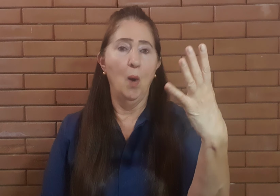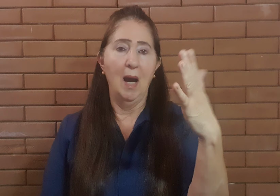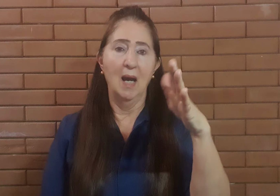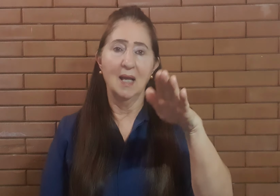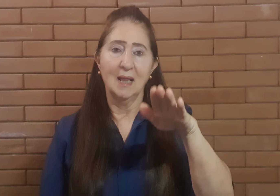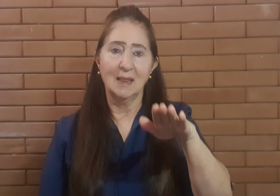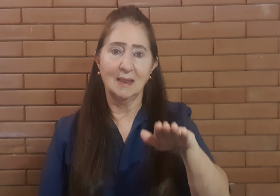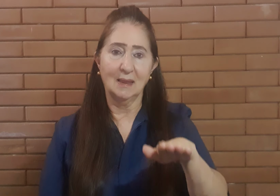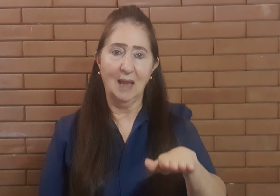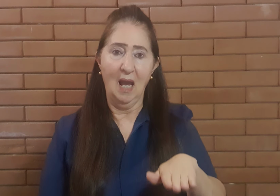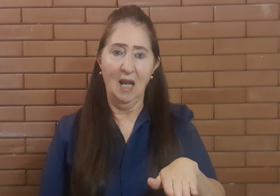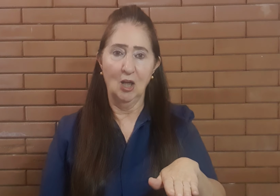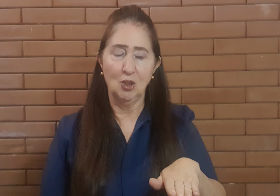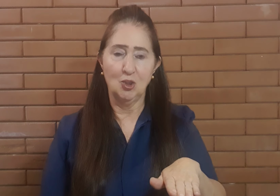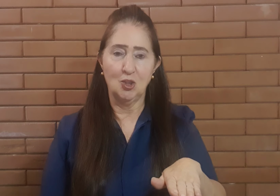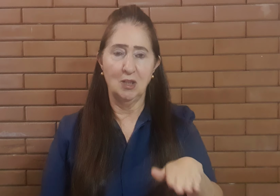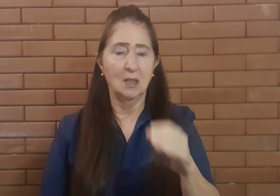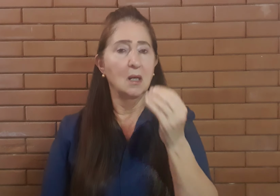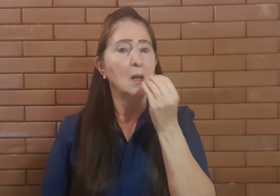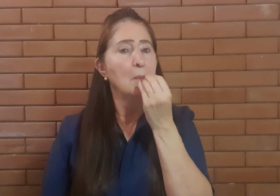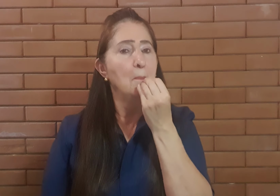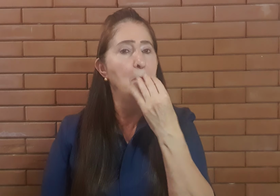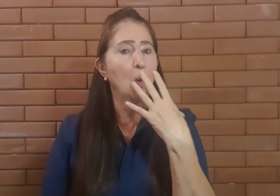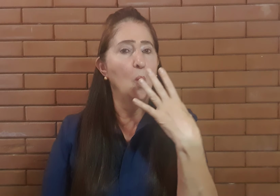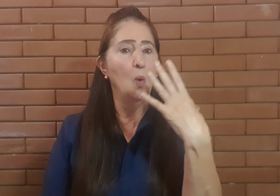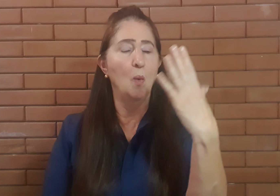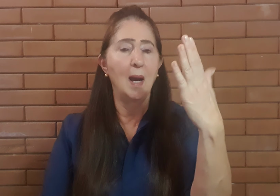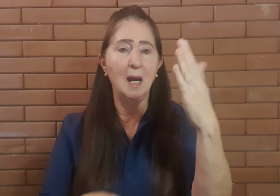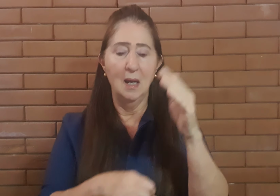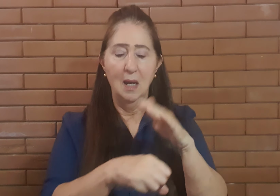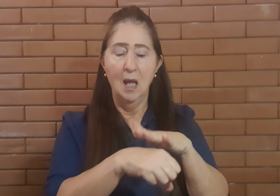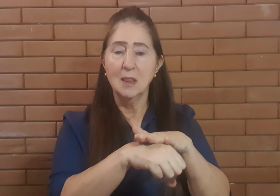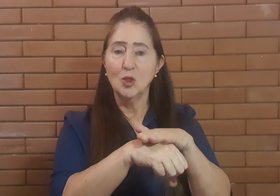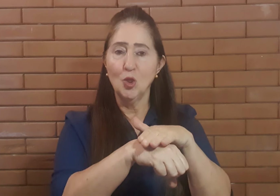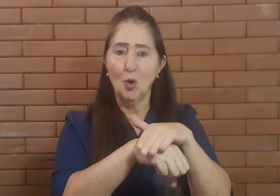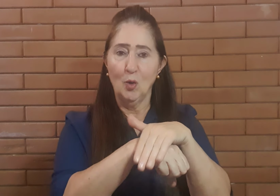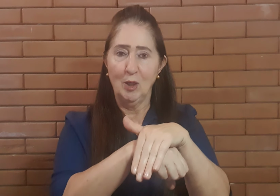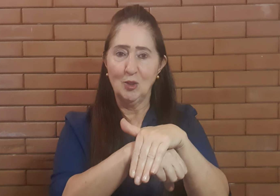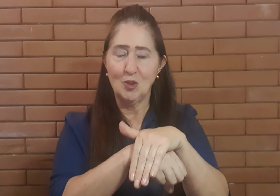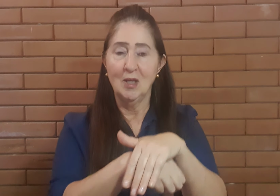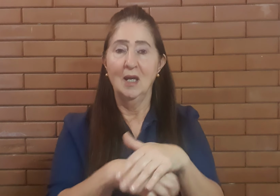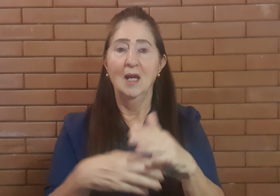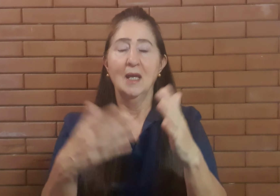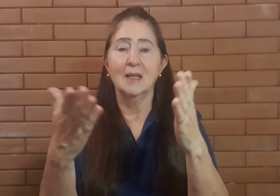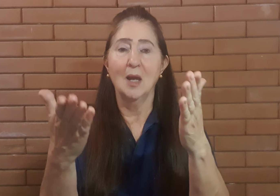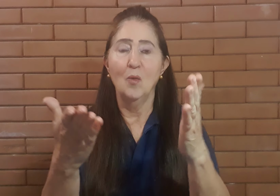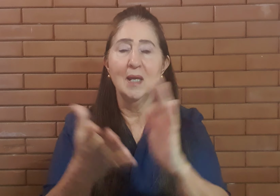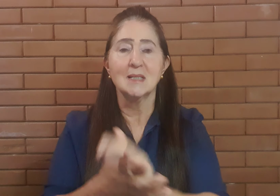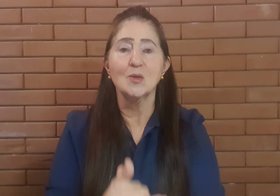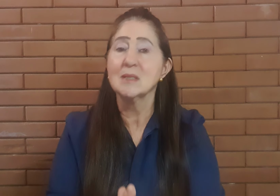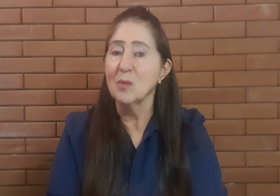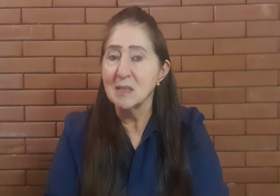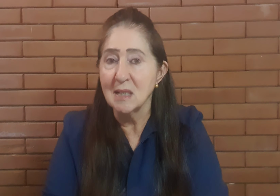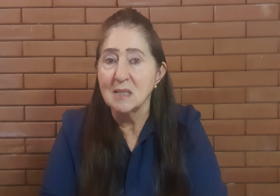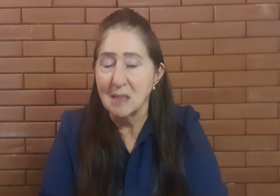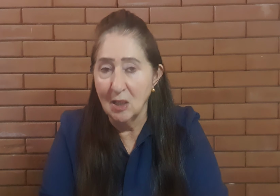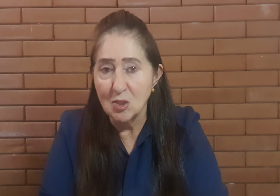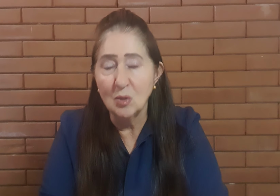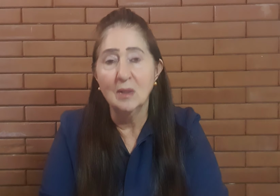boa tarde, boa noite. Então, esse é o seu exercício,